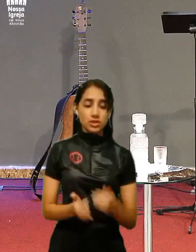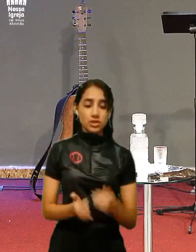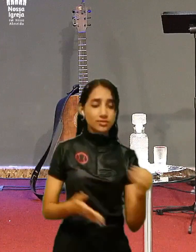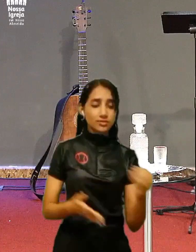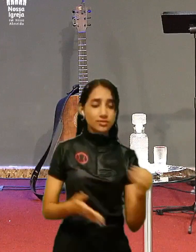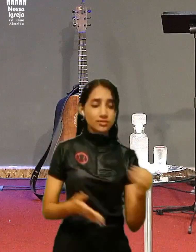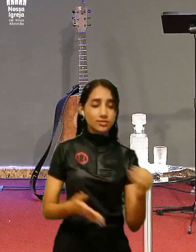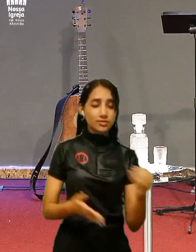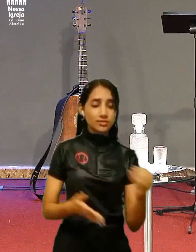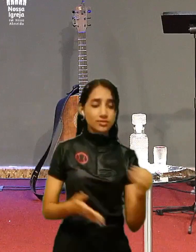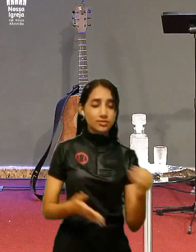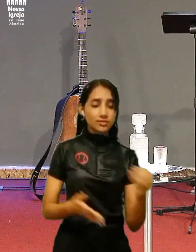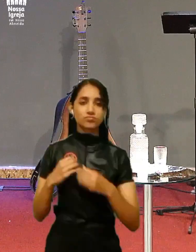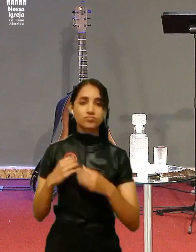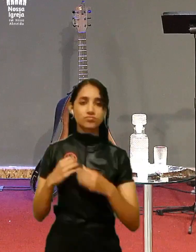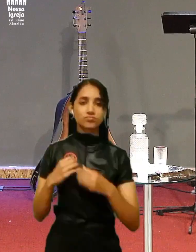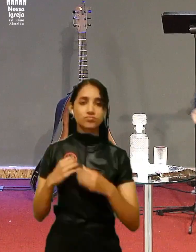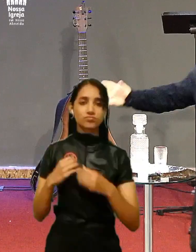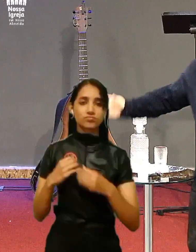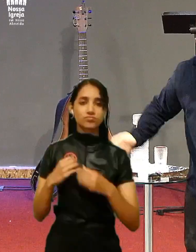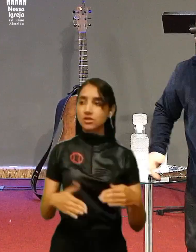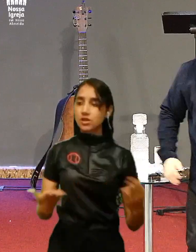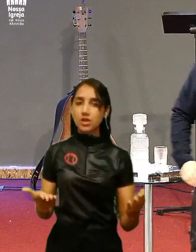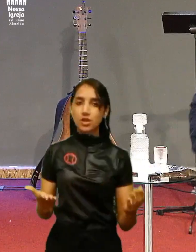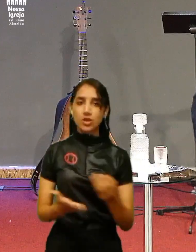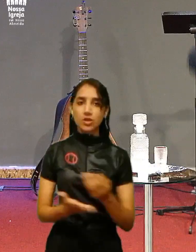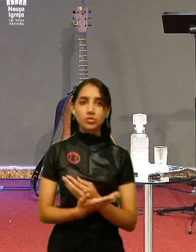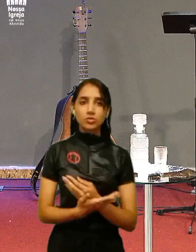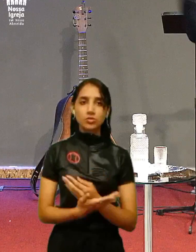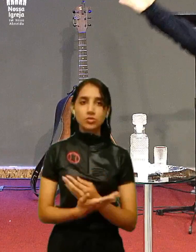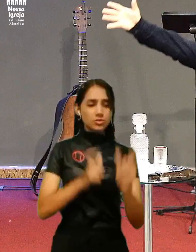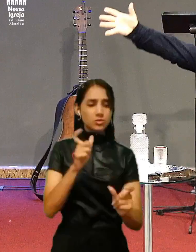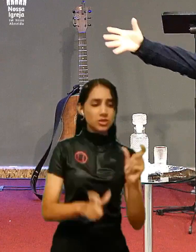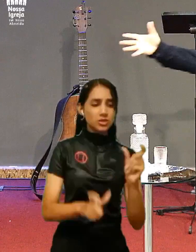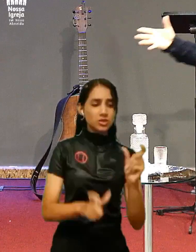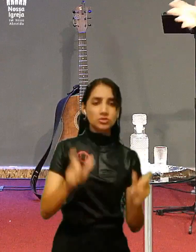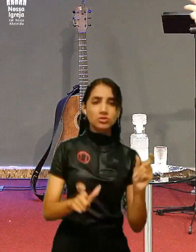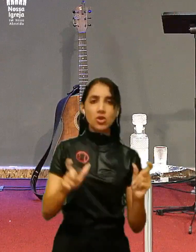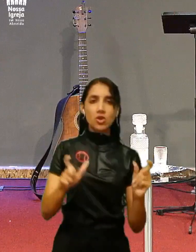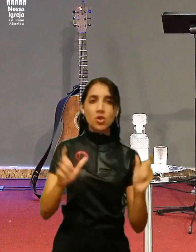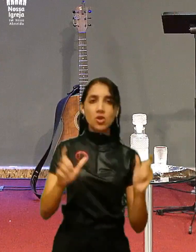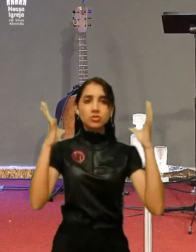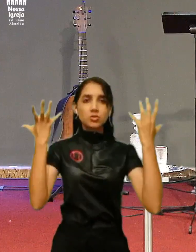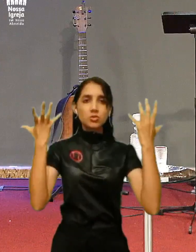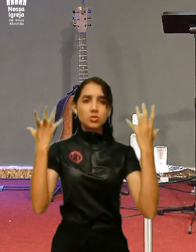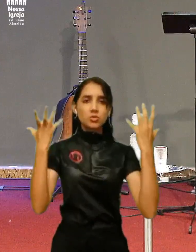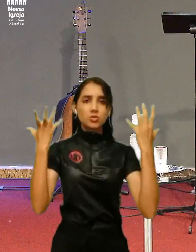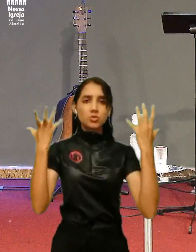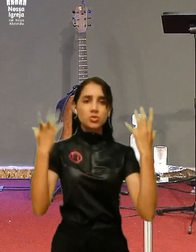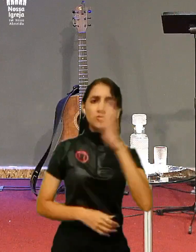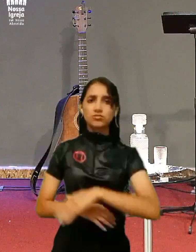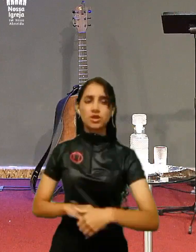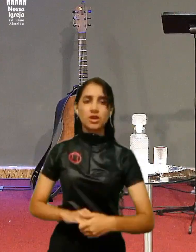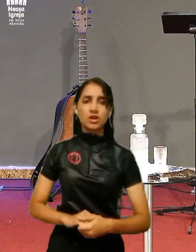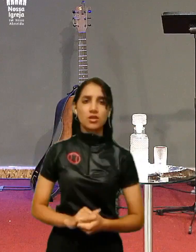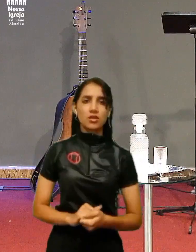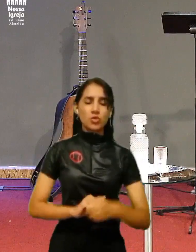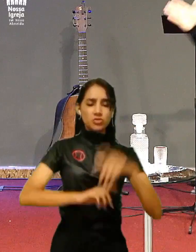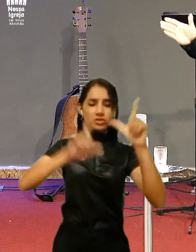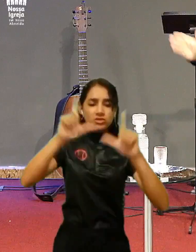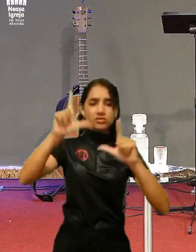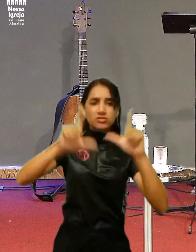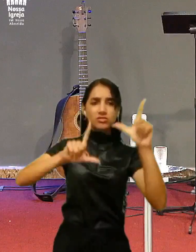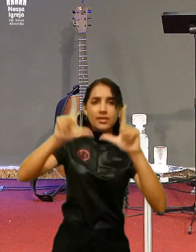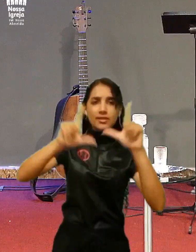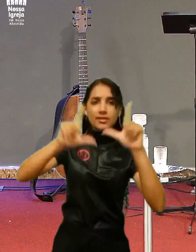As pessoas celebrando todo tipo de maldade, assistindo, trazendo para dentro da sua casa coisas que